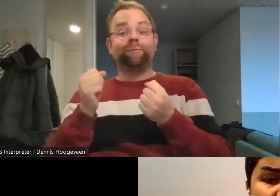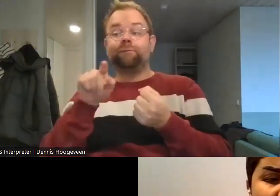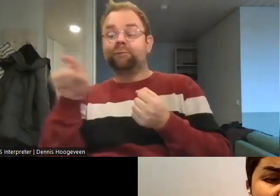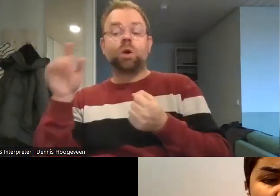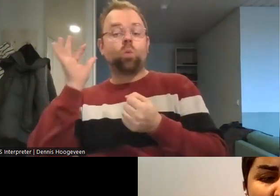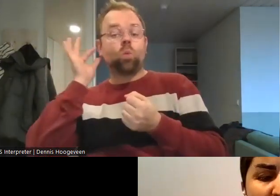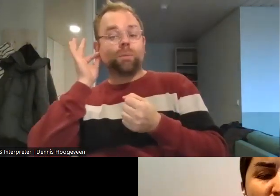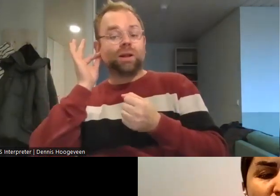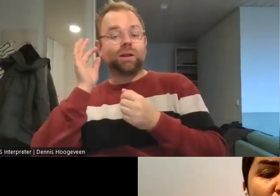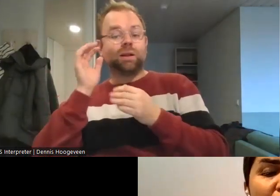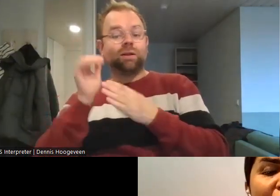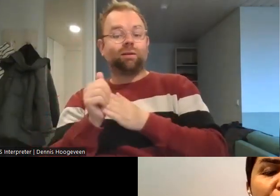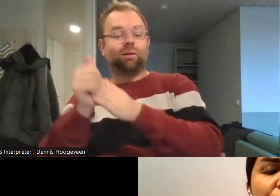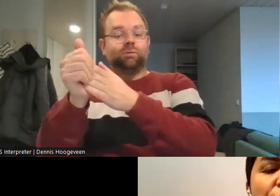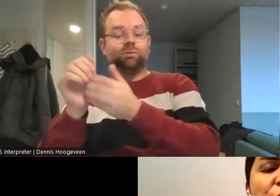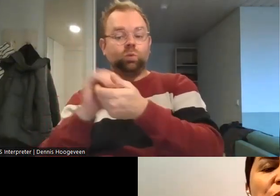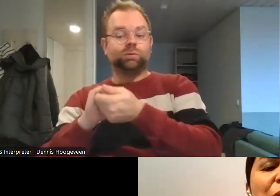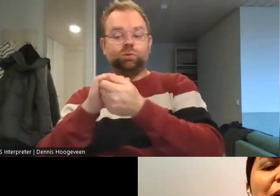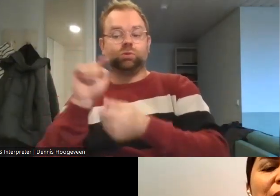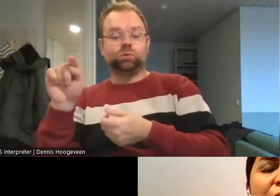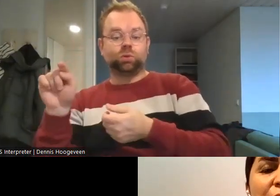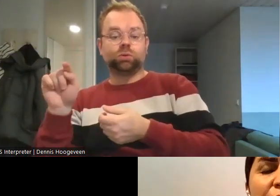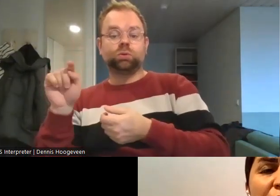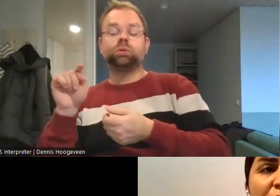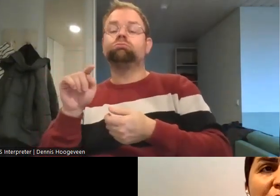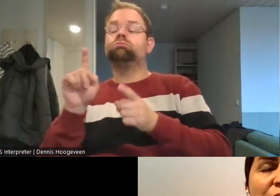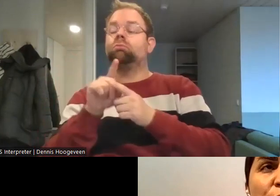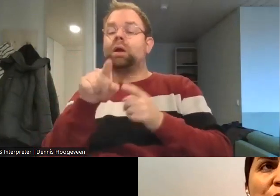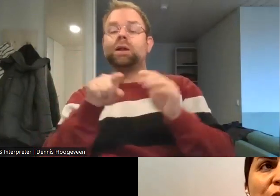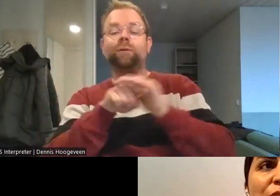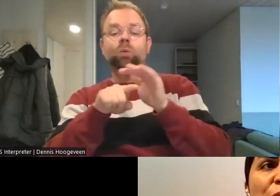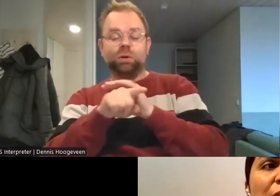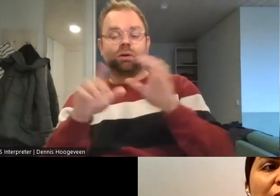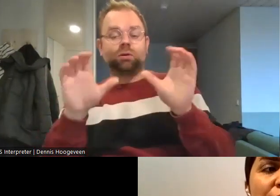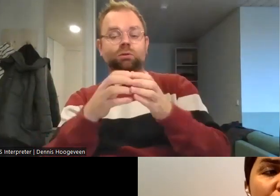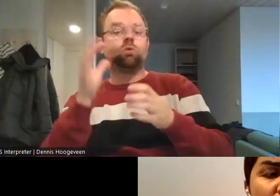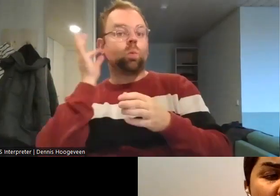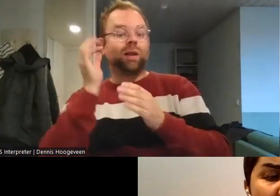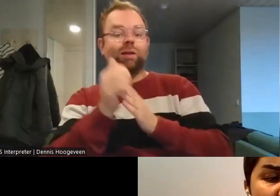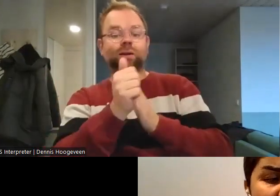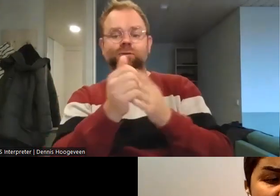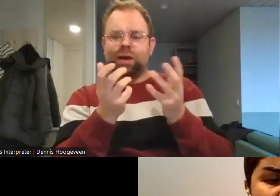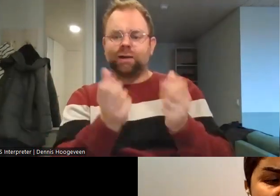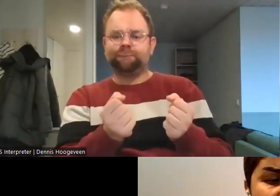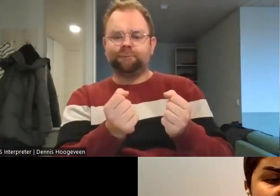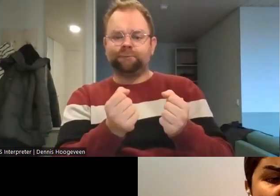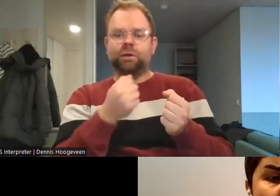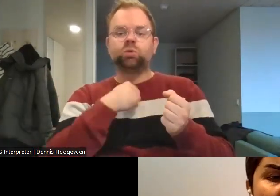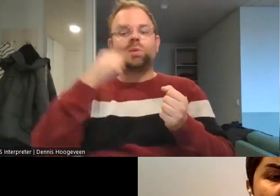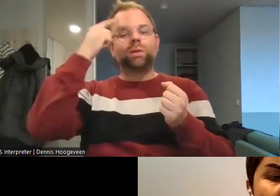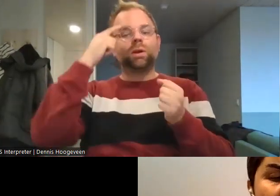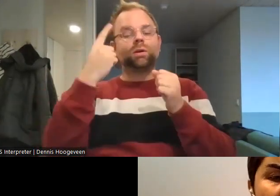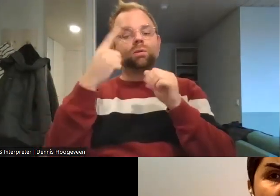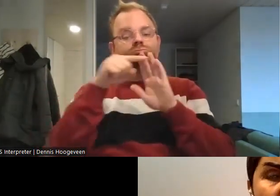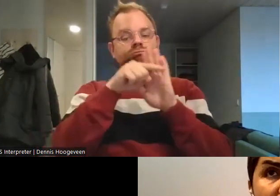vous tous sur le terrain et au niveau international est de s'approcher des organisations gérées